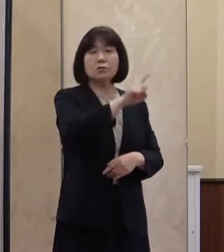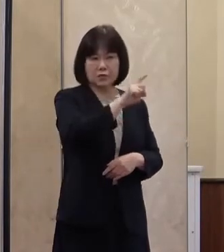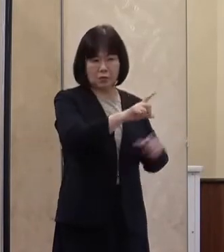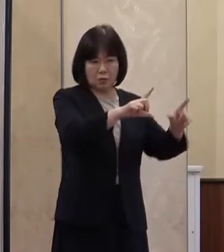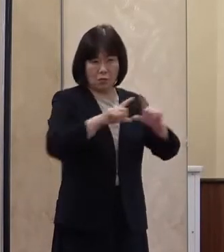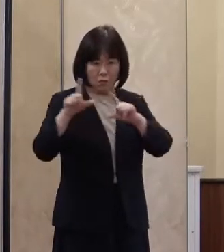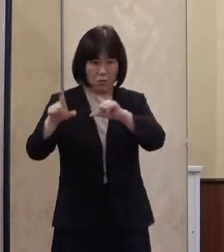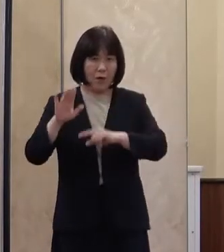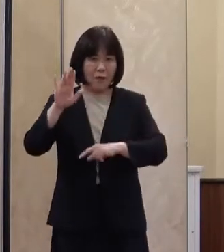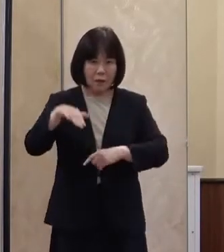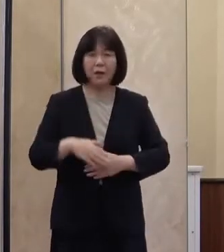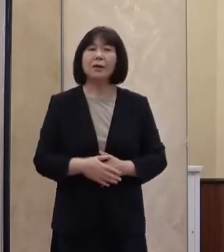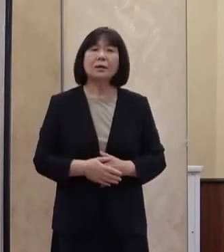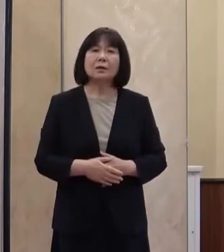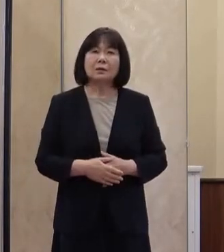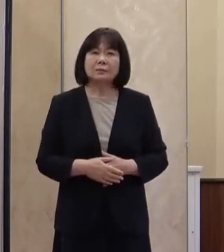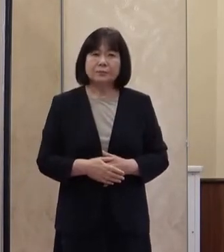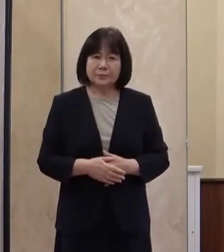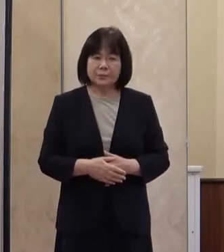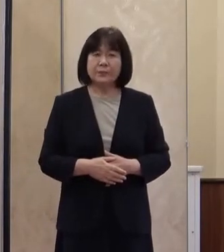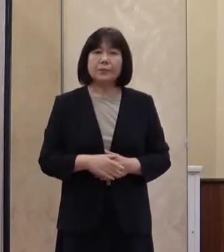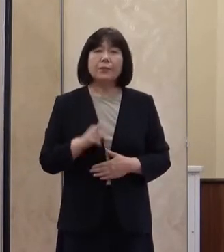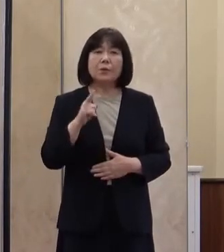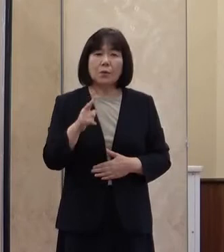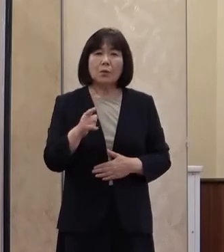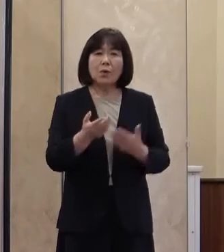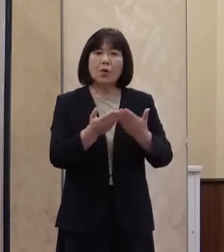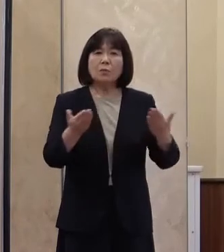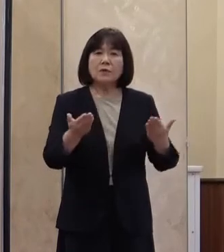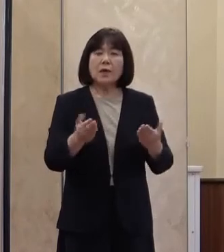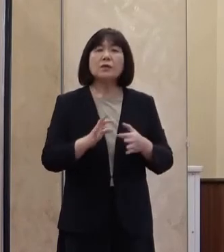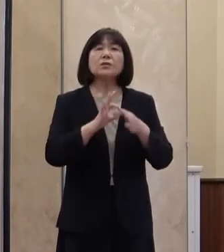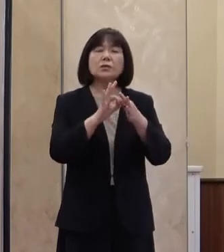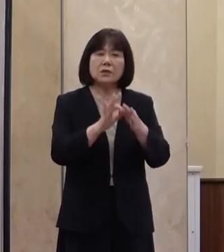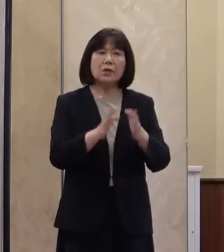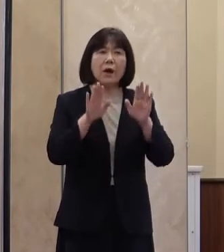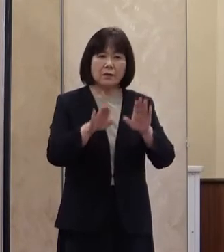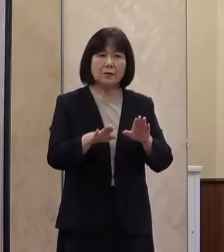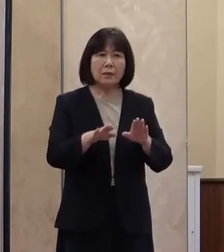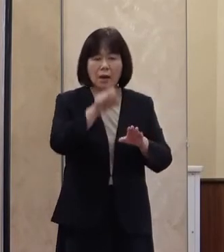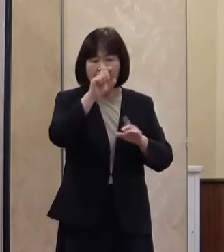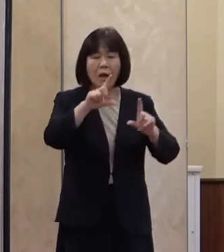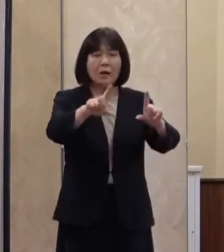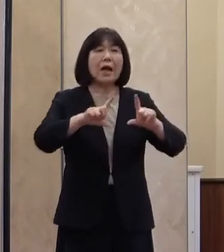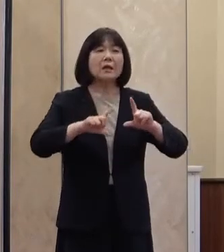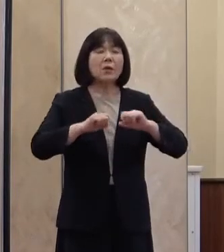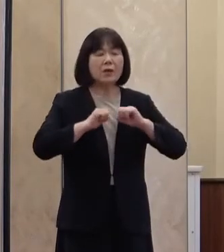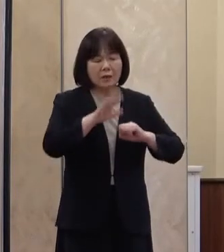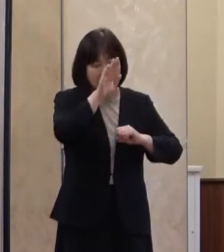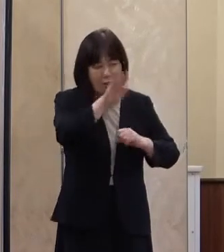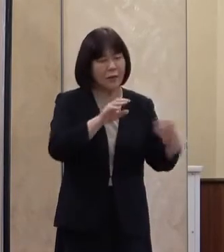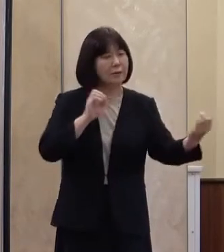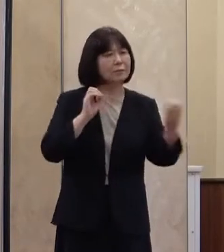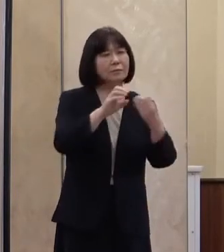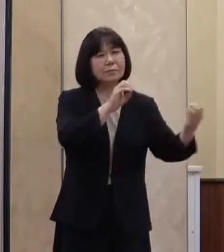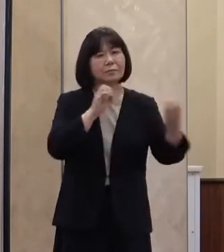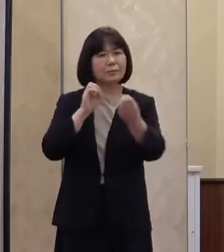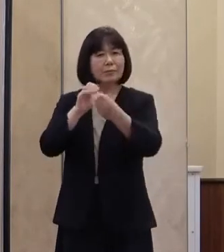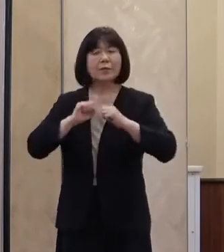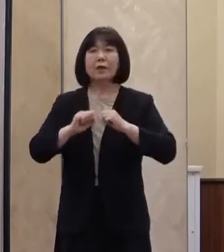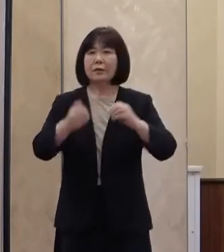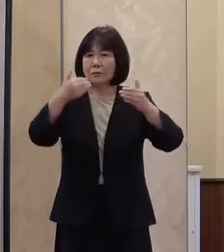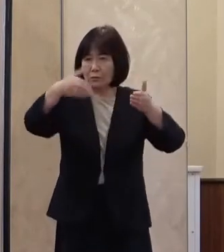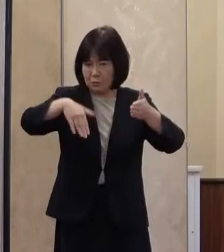舗です。で、この3の店舗については今、改善の報告のを求めているやり取りをしているという最中であ